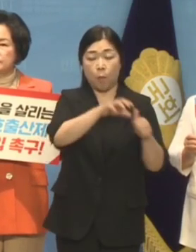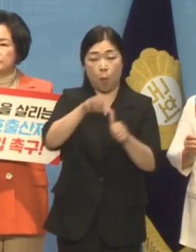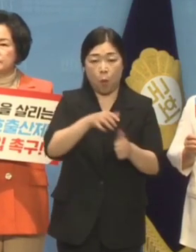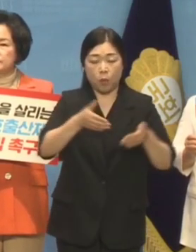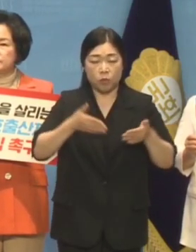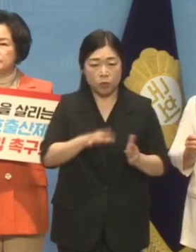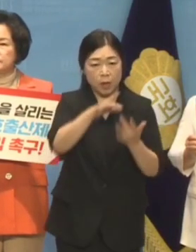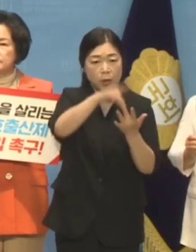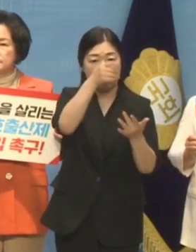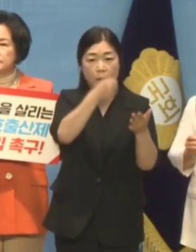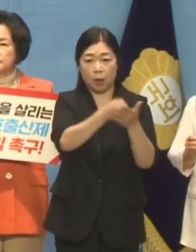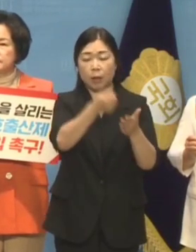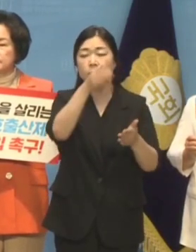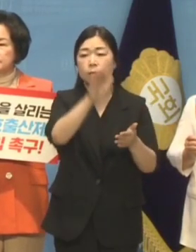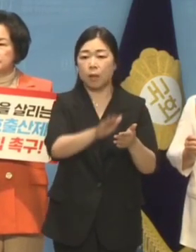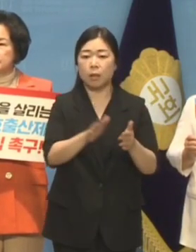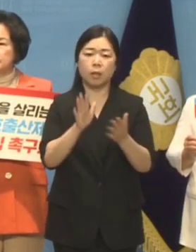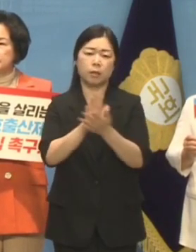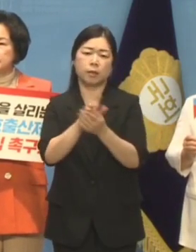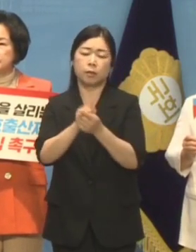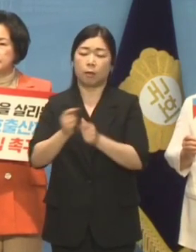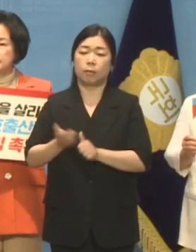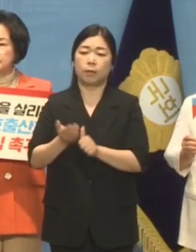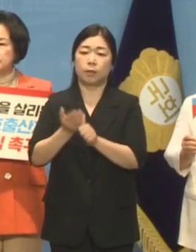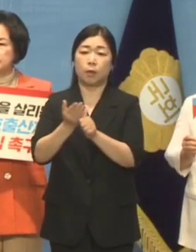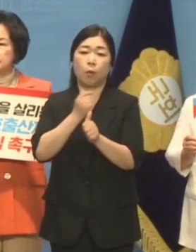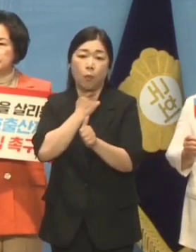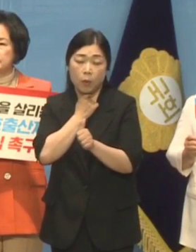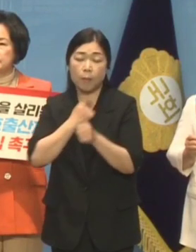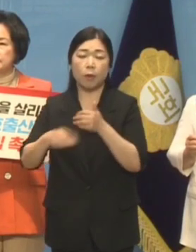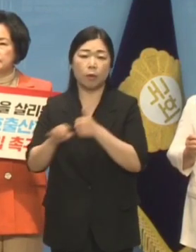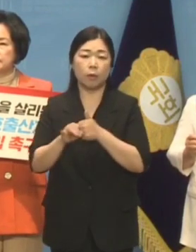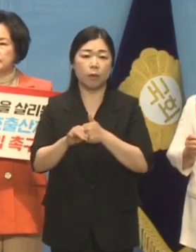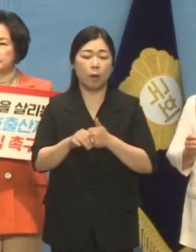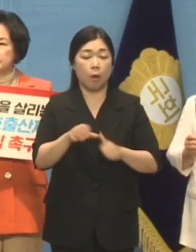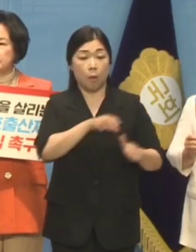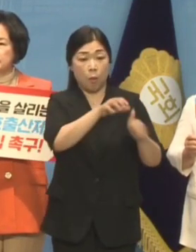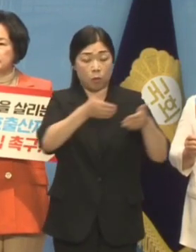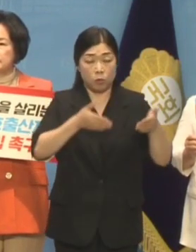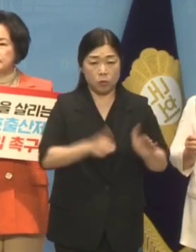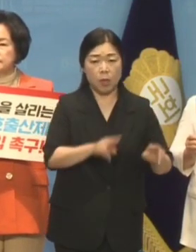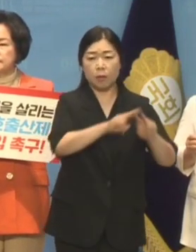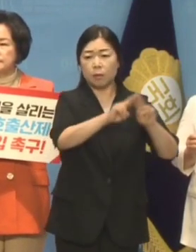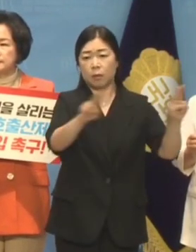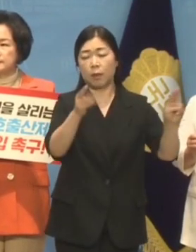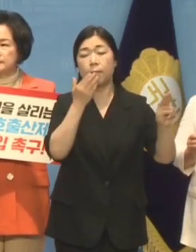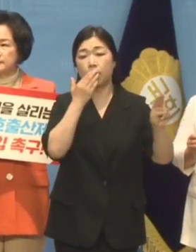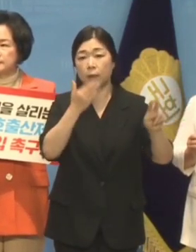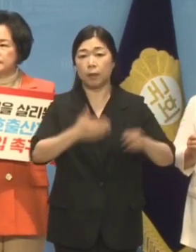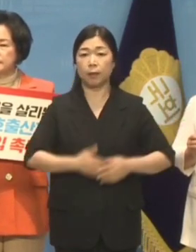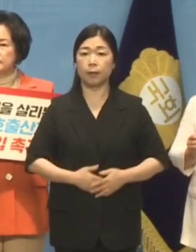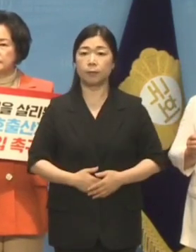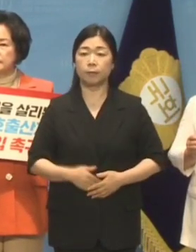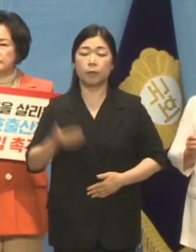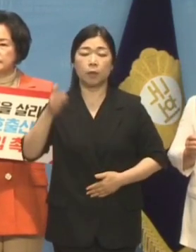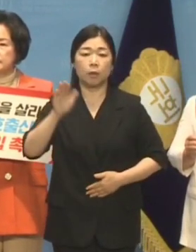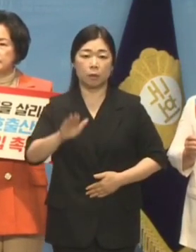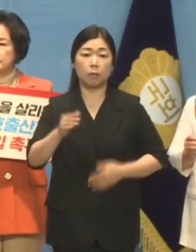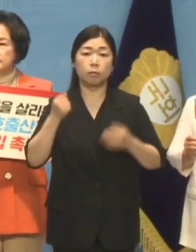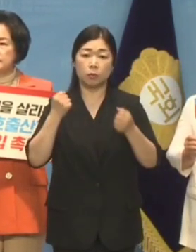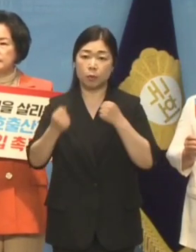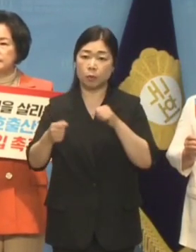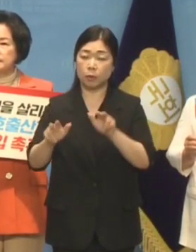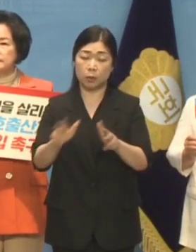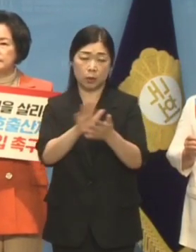하더라도 직접 양육을 원한다면 보호출산을 철회할 수도 있습니다. 그럼에도